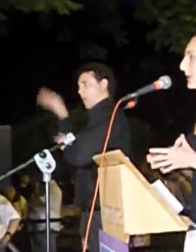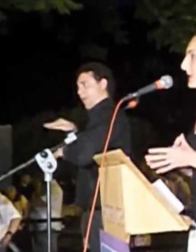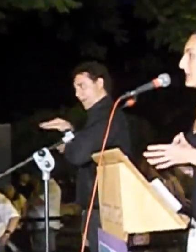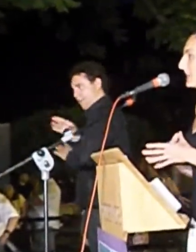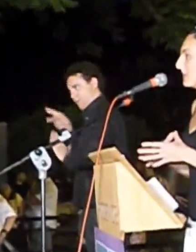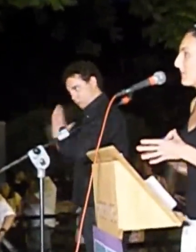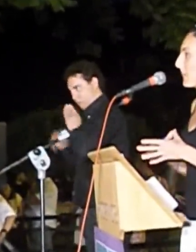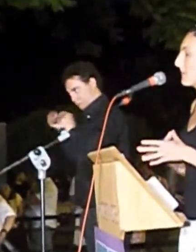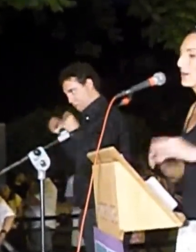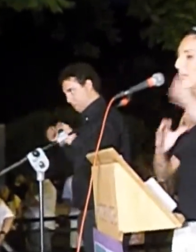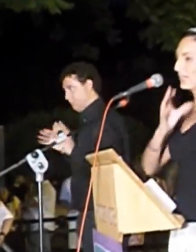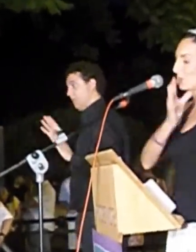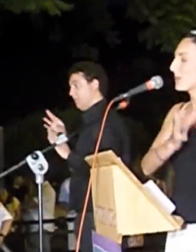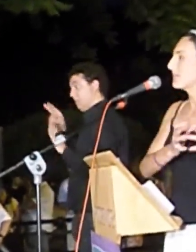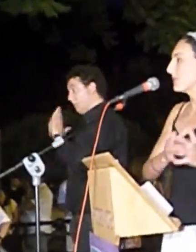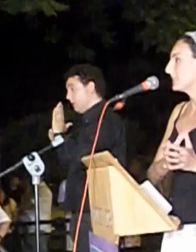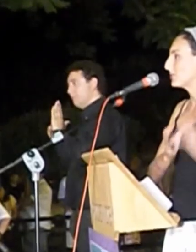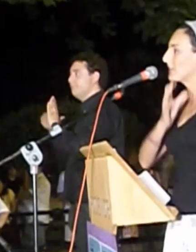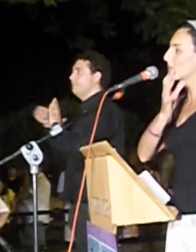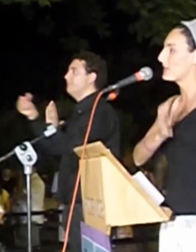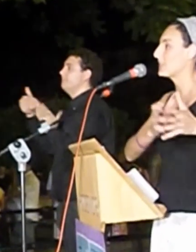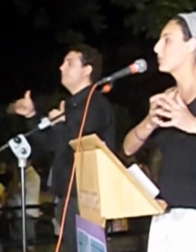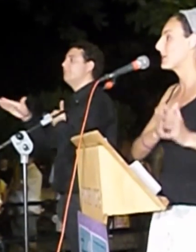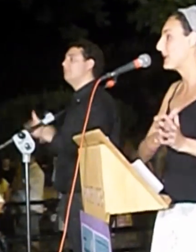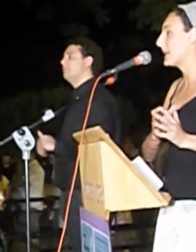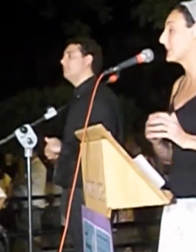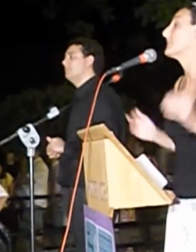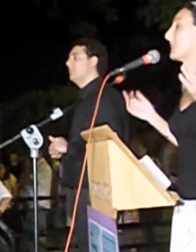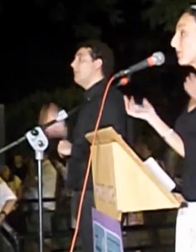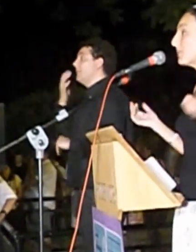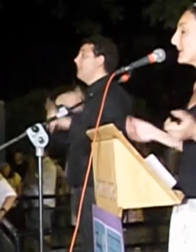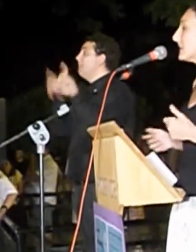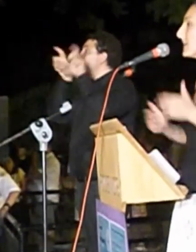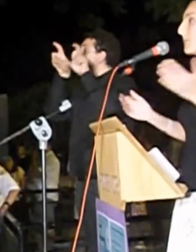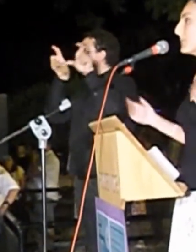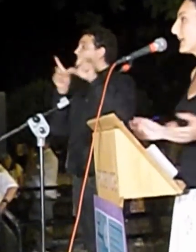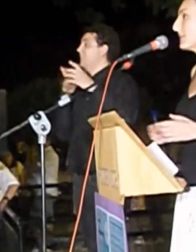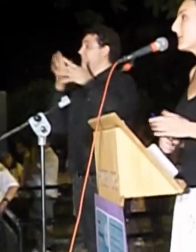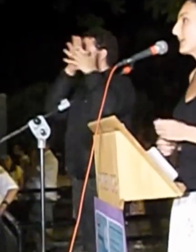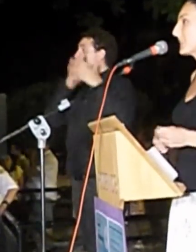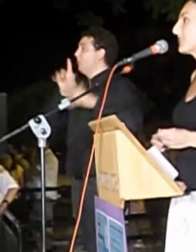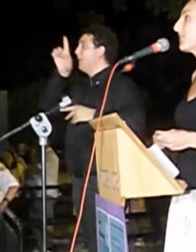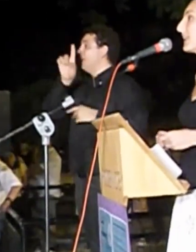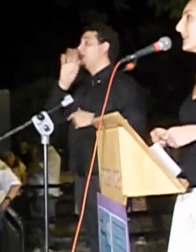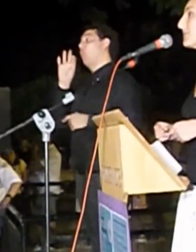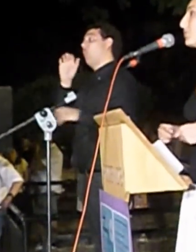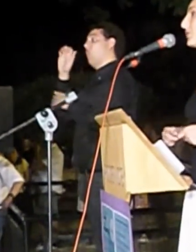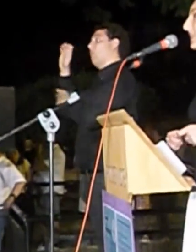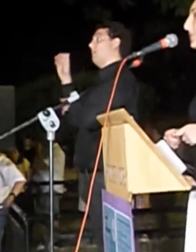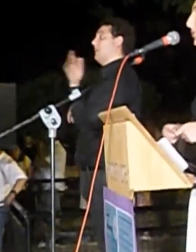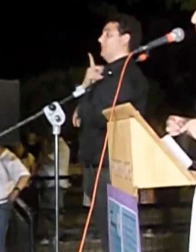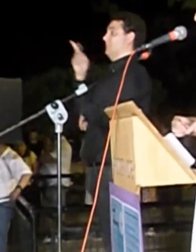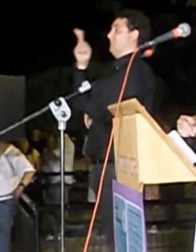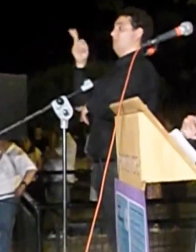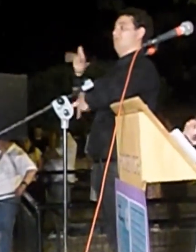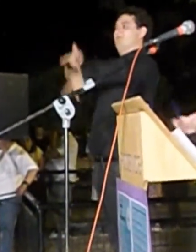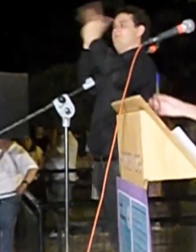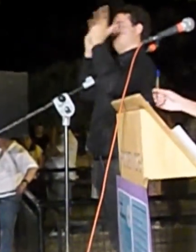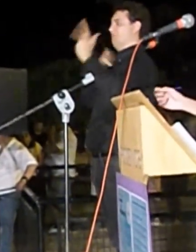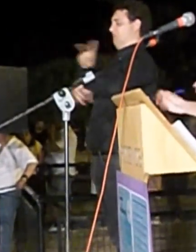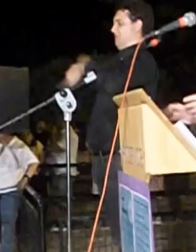desaparece completamente de manera que una vez más todas las empresas norteamericanas y europeas vía libre para hacer fracking en todo el territorio